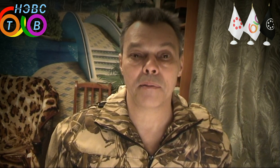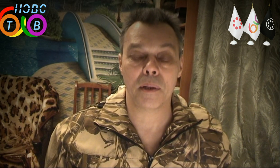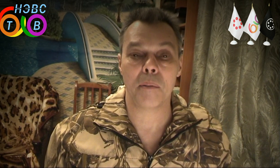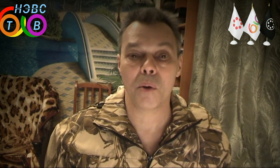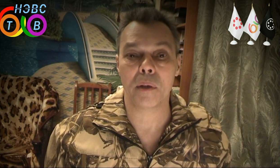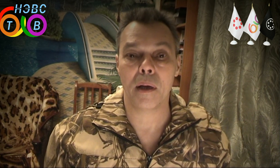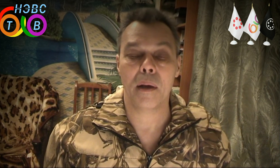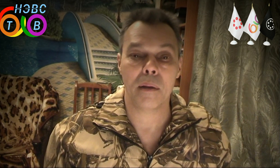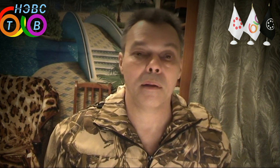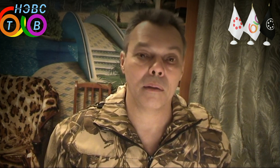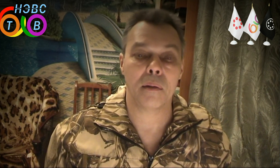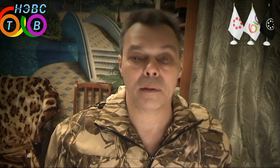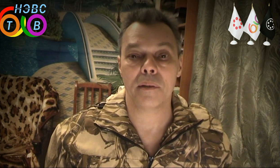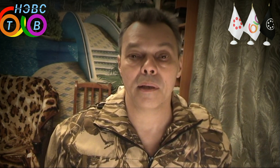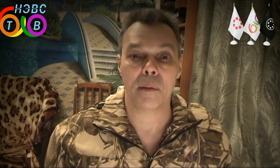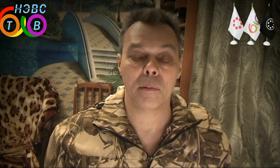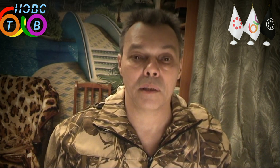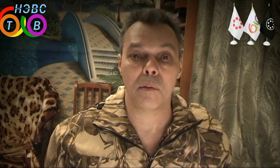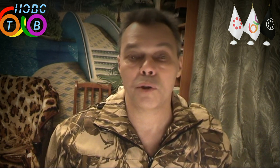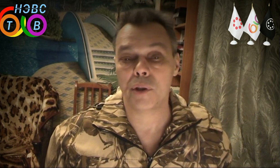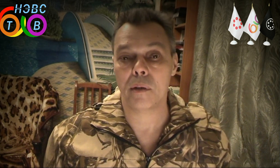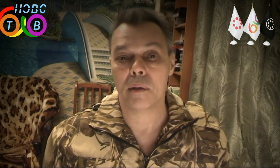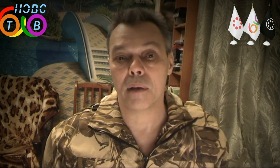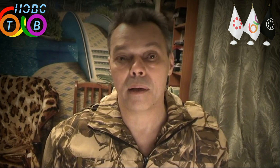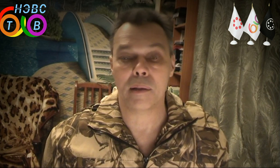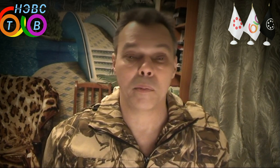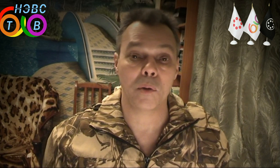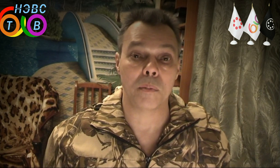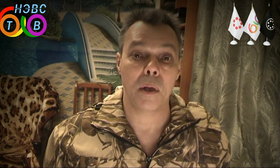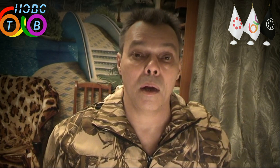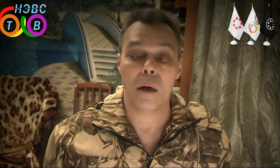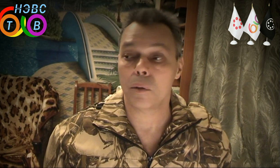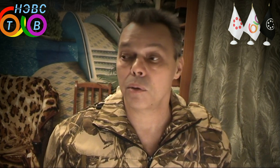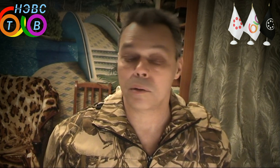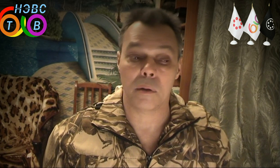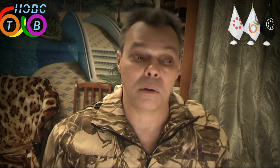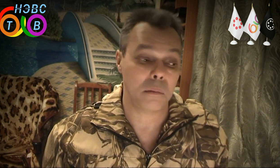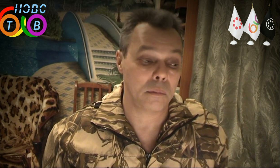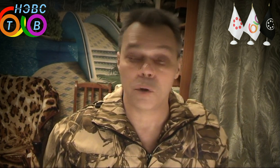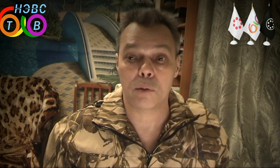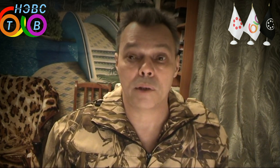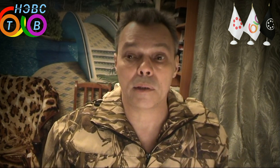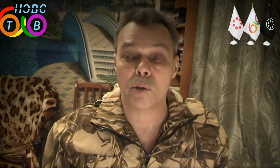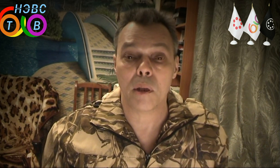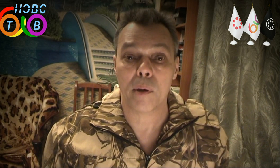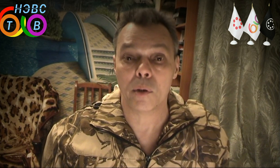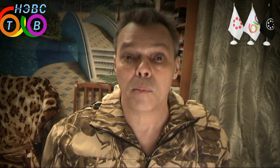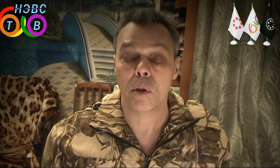развития ребенка и от интеллекта этого мужчины и так далее и тому подобное. То есть может случиться так, что наоборот ребенок